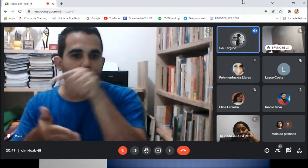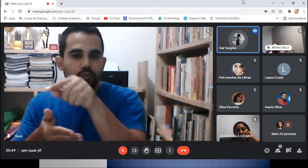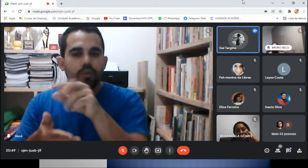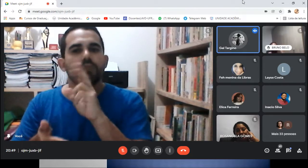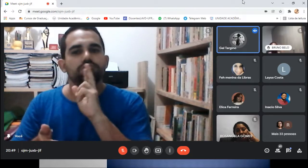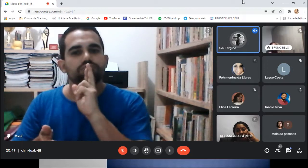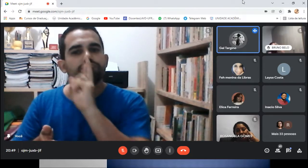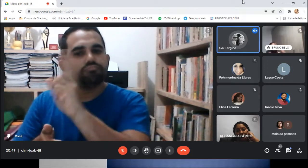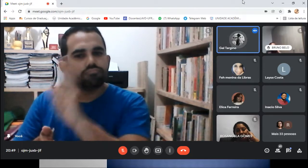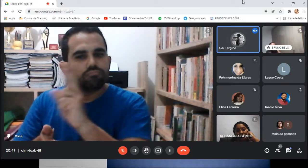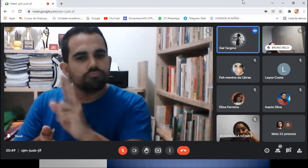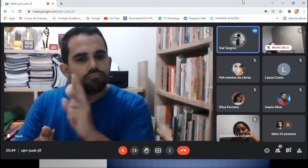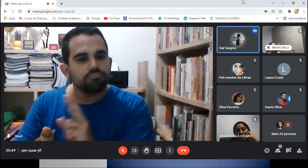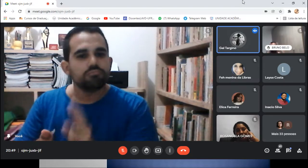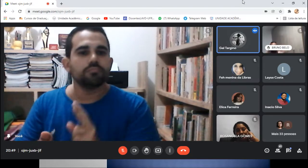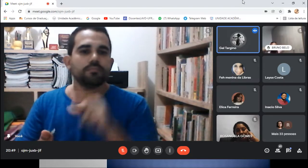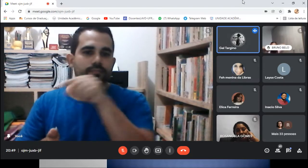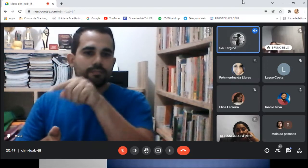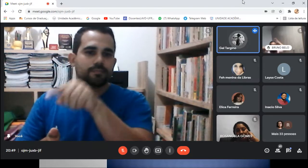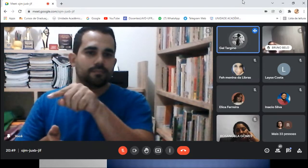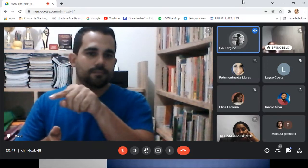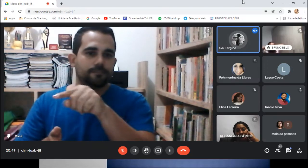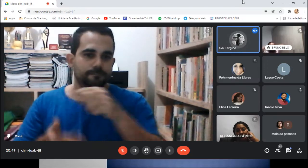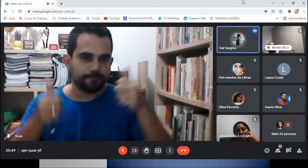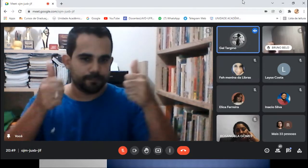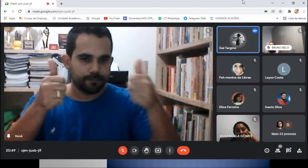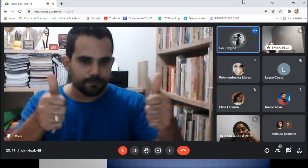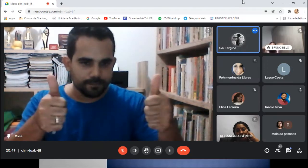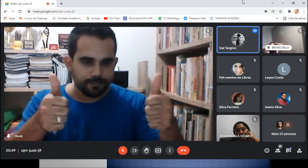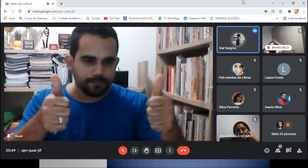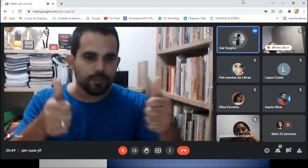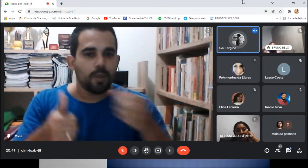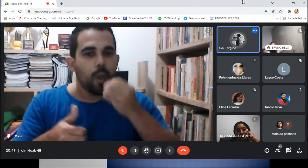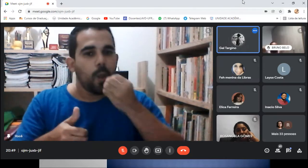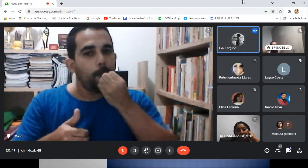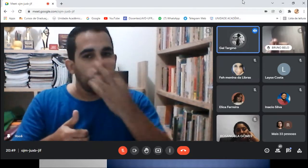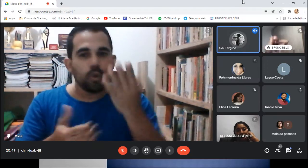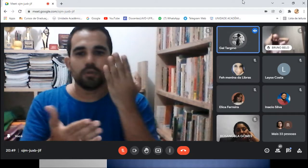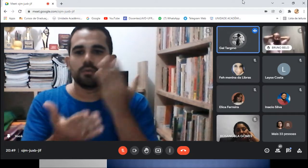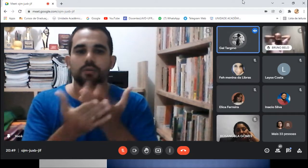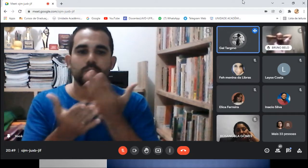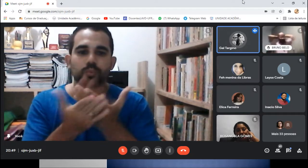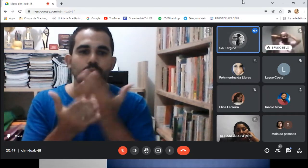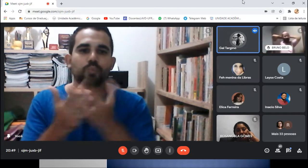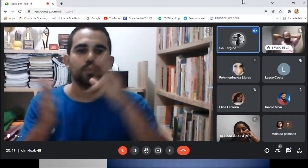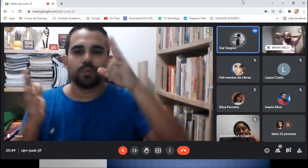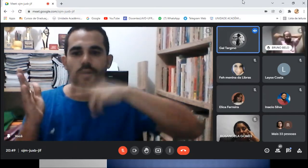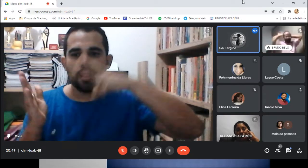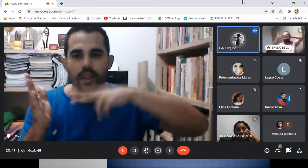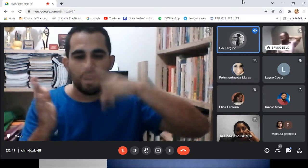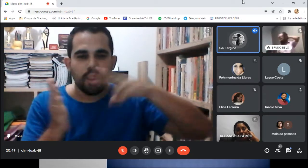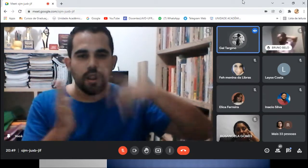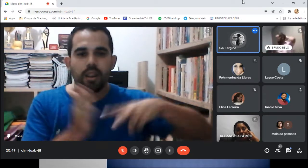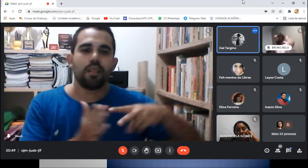fórum, interagirem, responderem as perguntas que eu coloquei lá, que é um fórum avaliativo, certo?